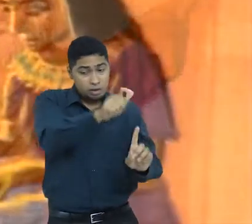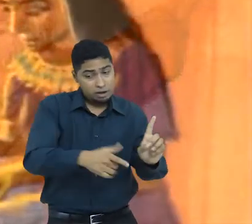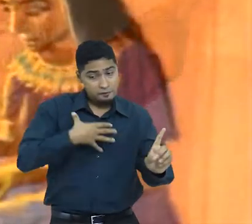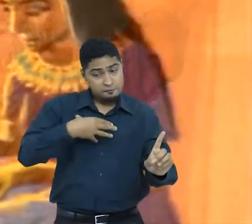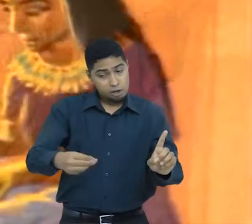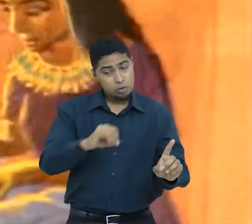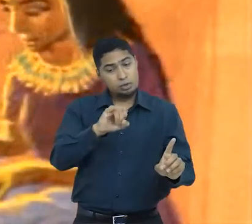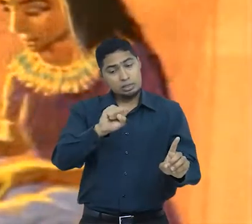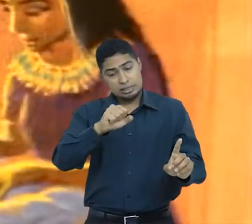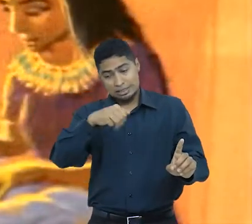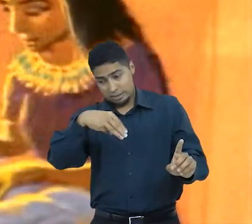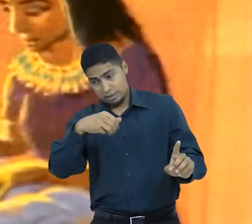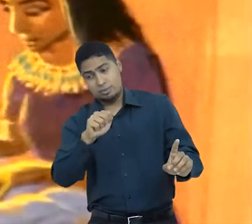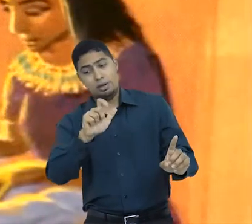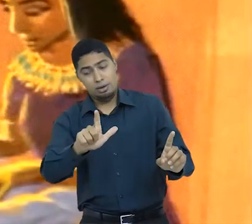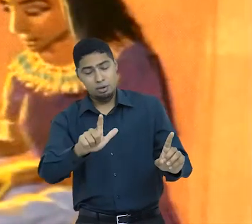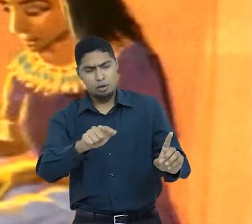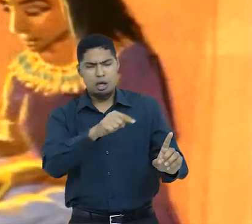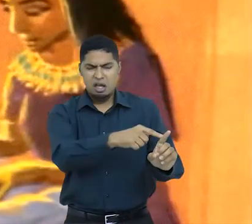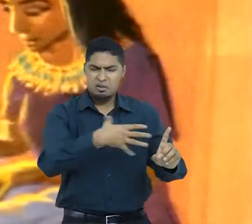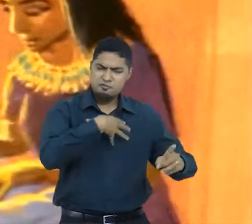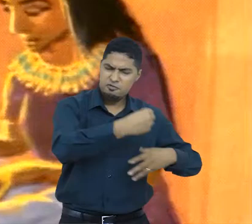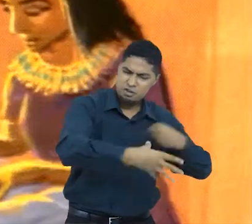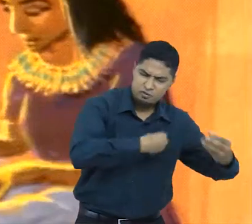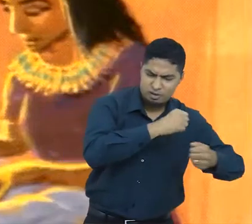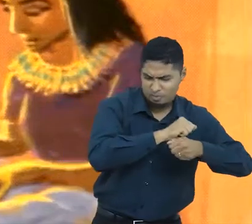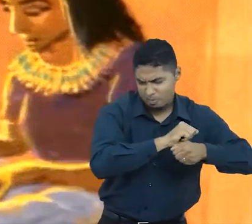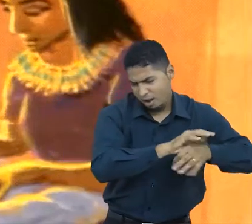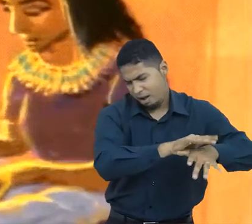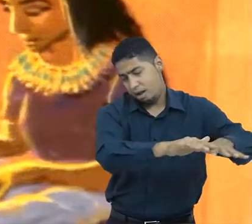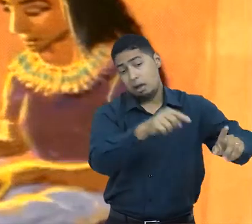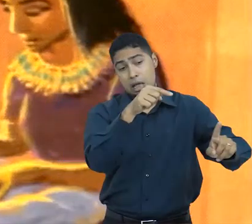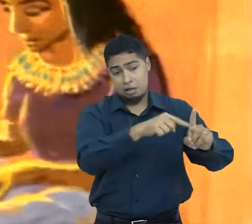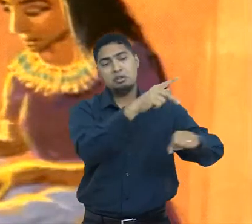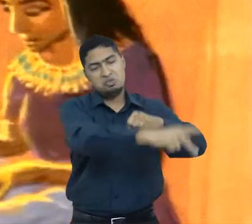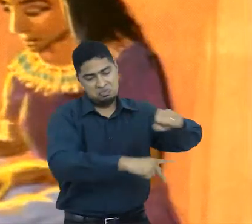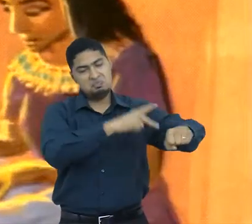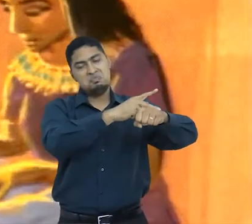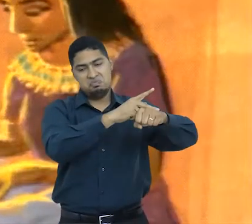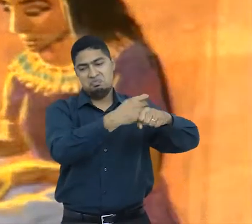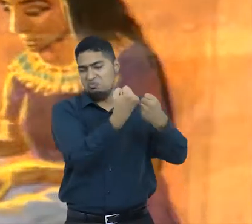Ismael. Multiplicarei os descendentes dele. Farei dele uma grande